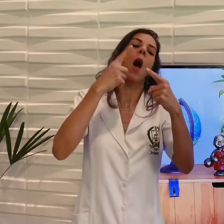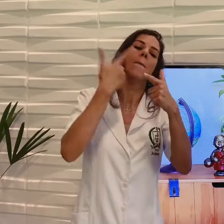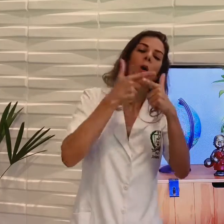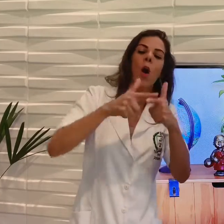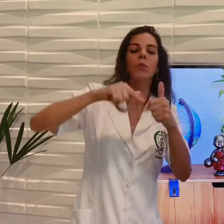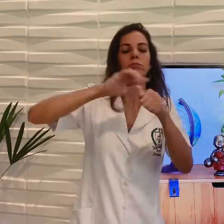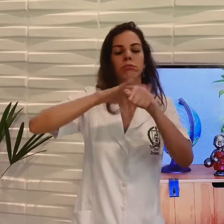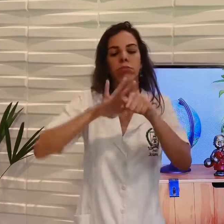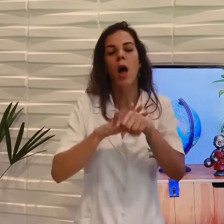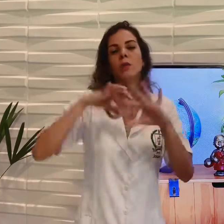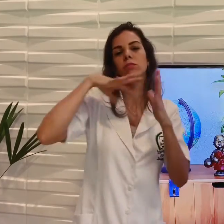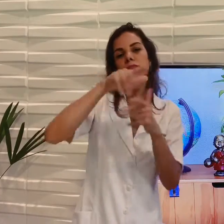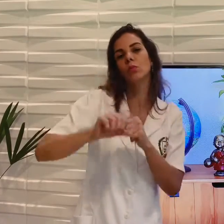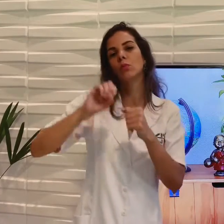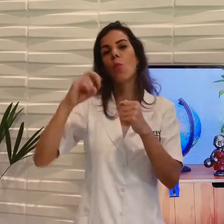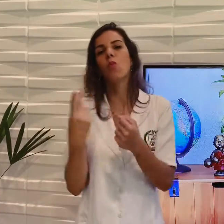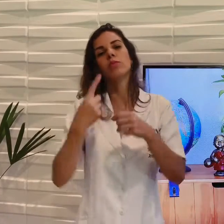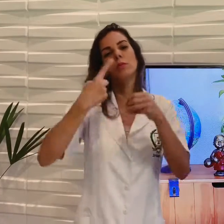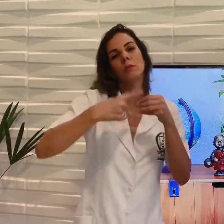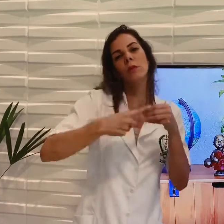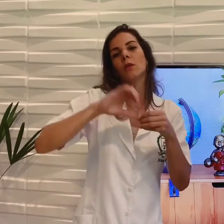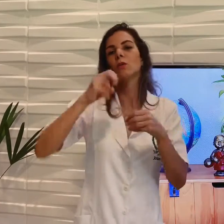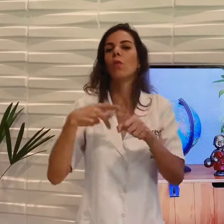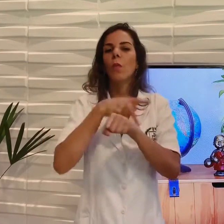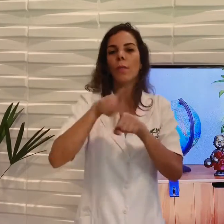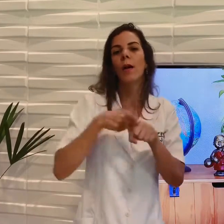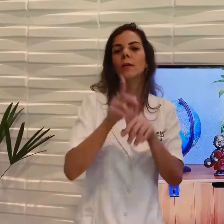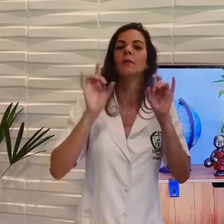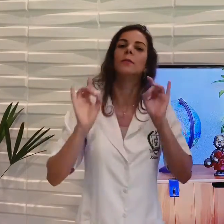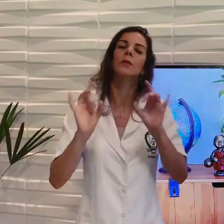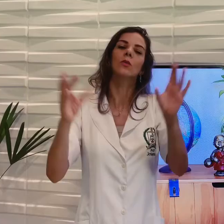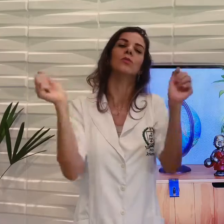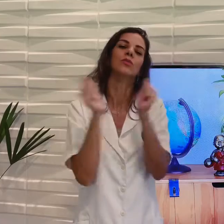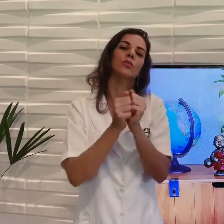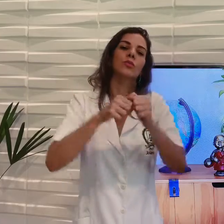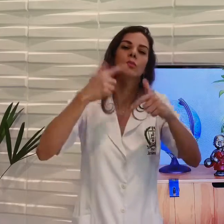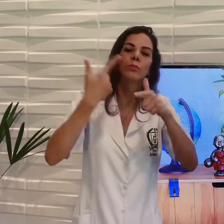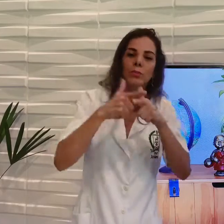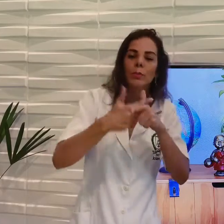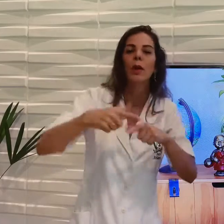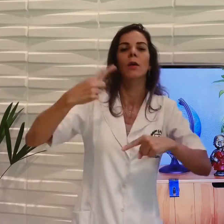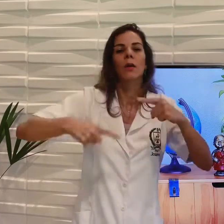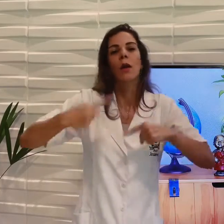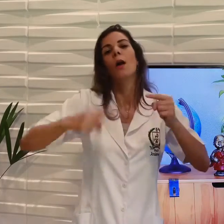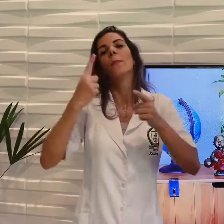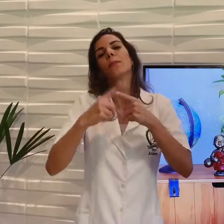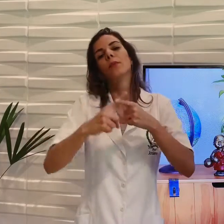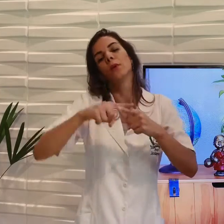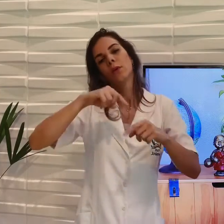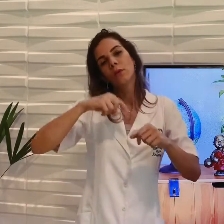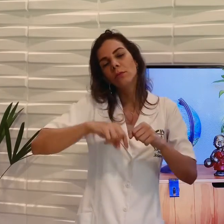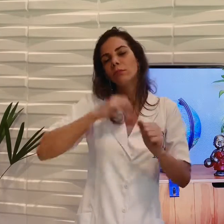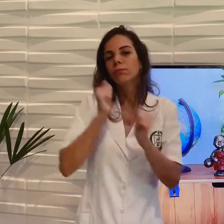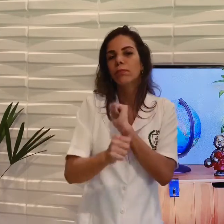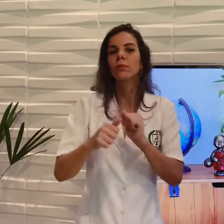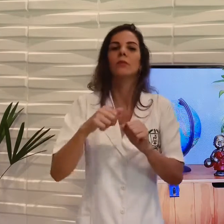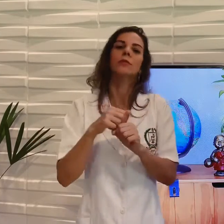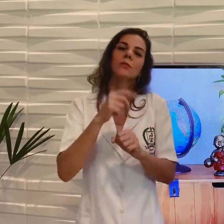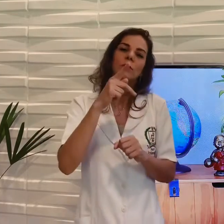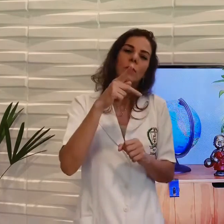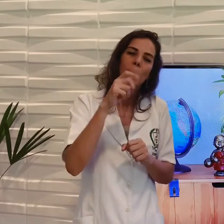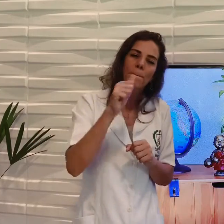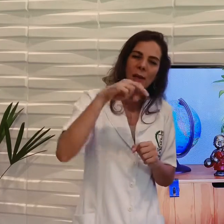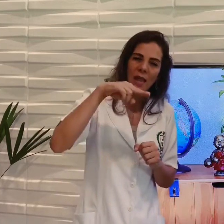no mundo ou numa cidade, num país específico, junto com um problema político. Por quê? Os Jogos Pan-Americanos de 1975 eram